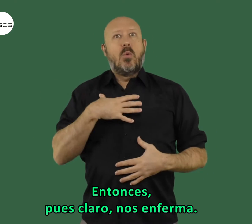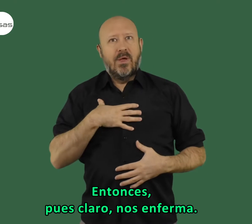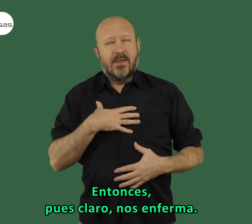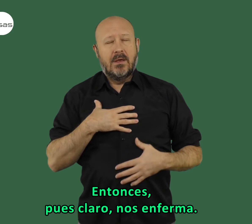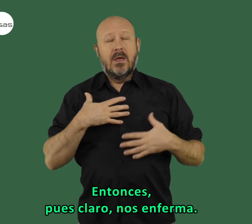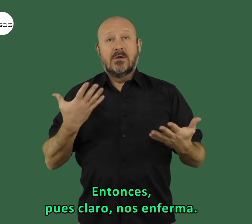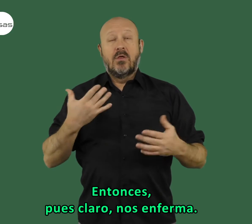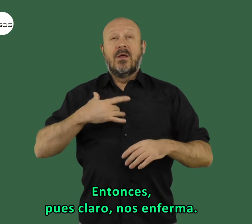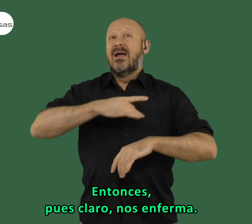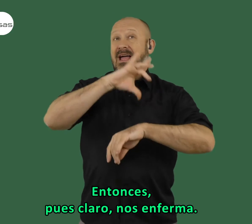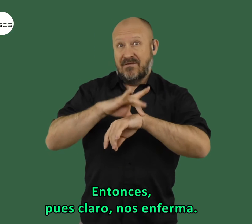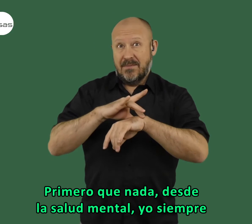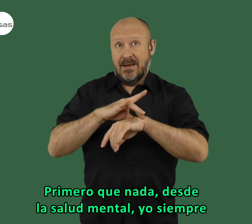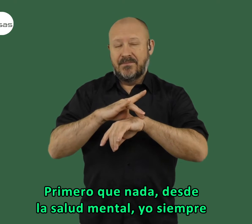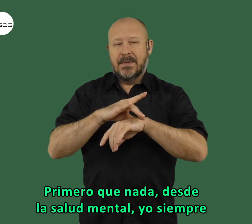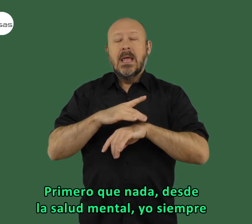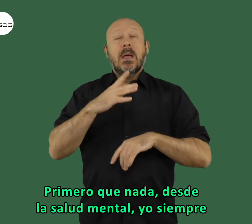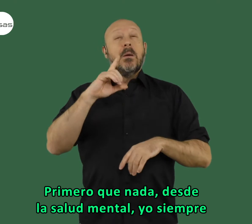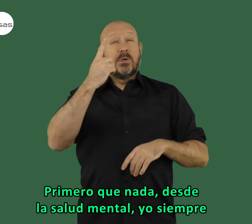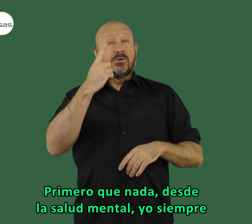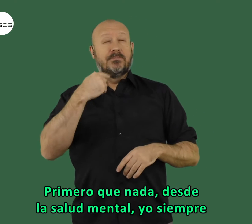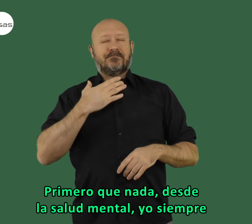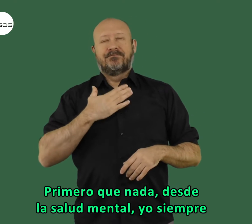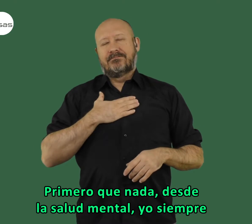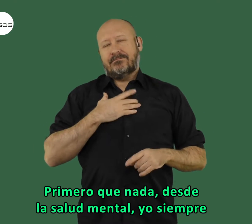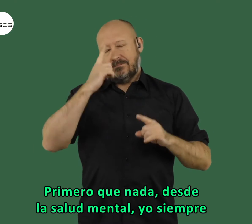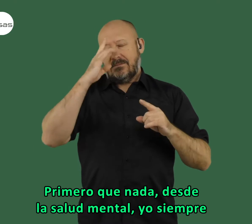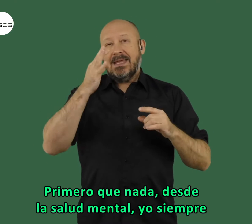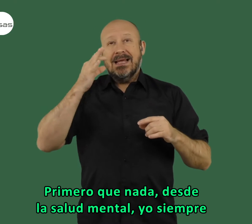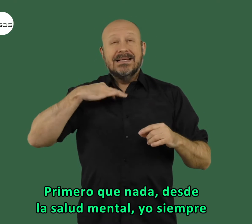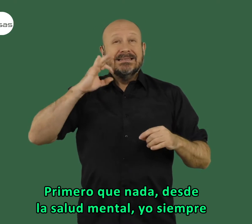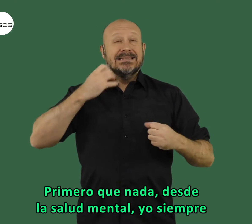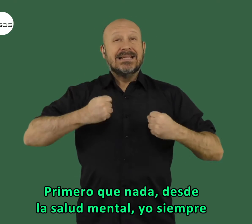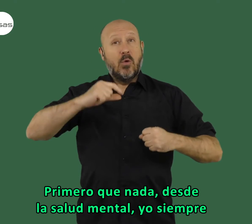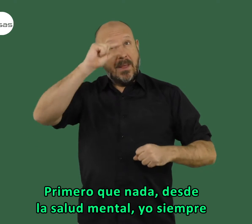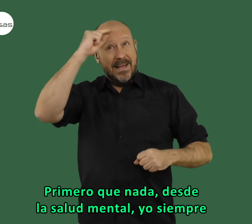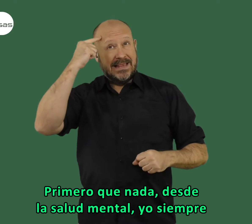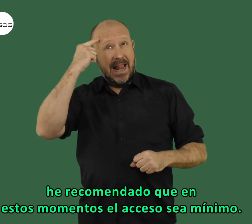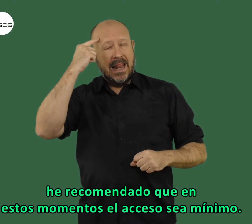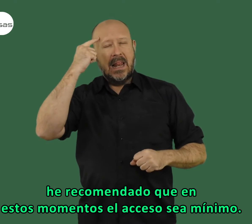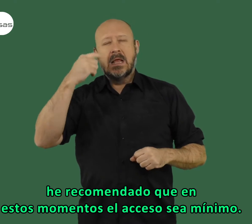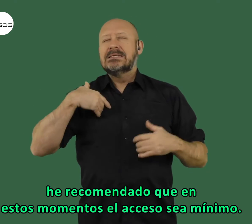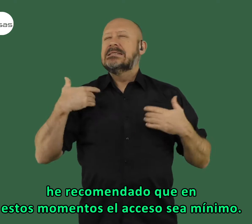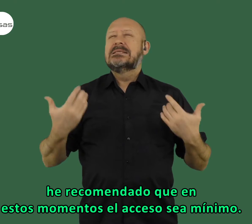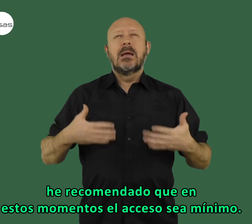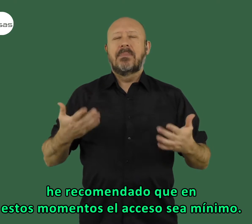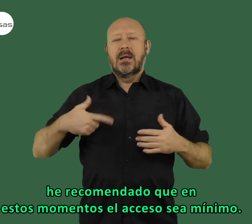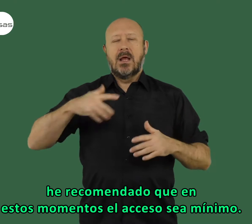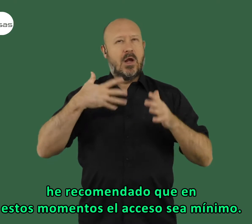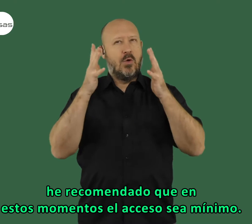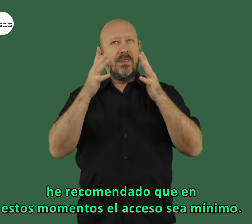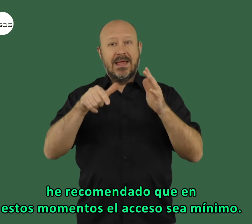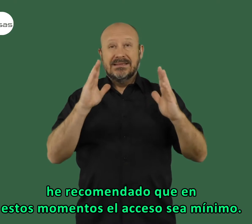Entonces, pues claro, nos enferma. Entonces, primero que nada, desde la salud mental, yo siempre he recomendado que en